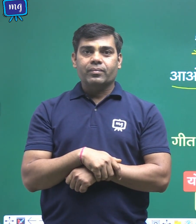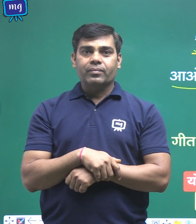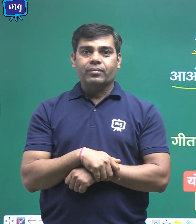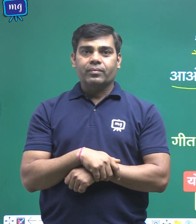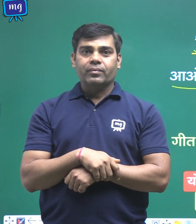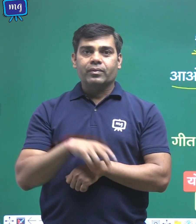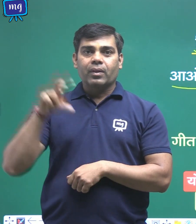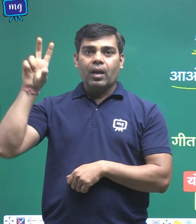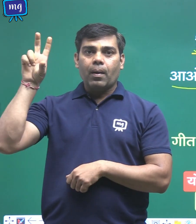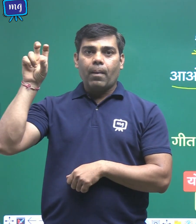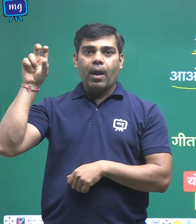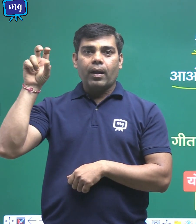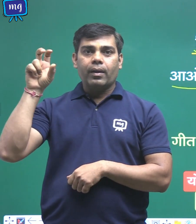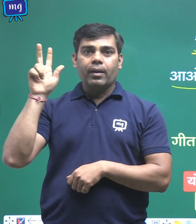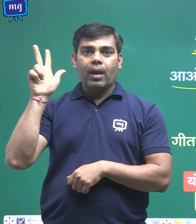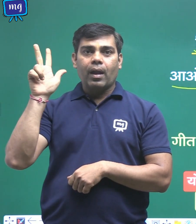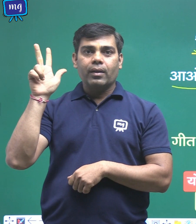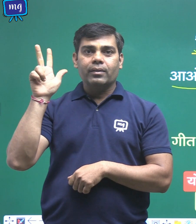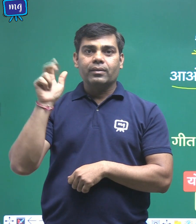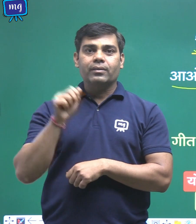पाठ 8